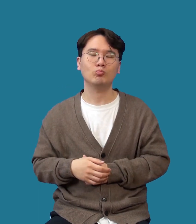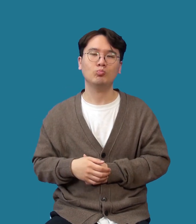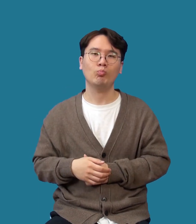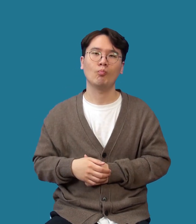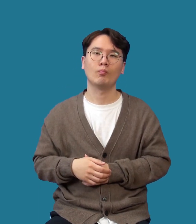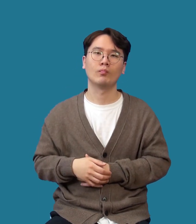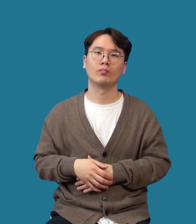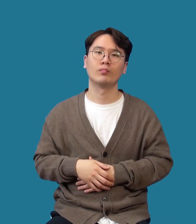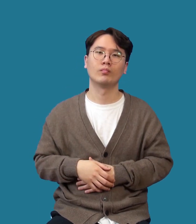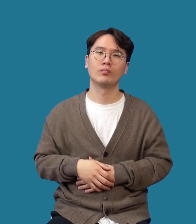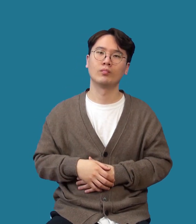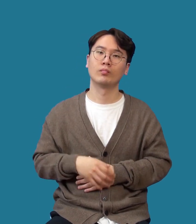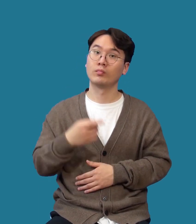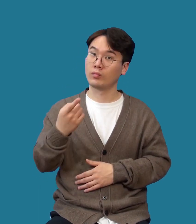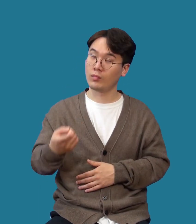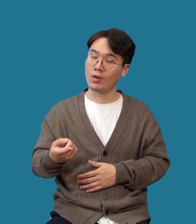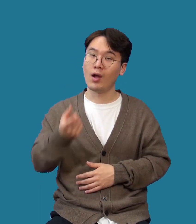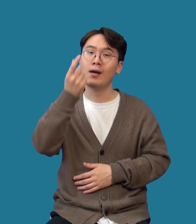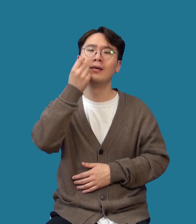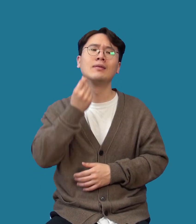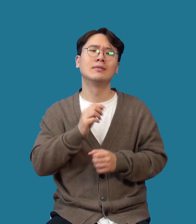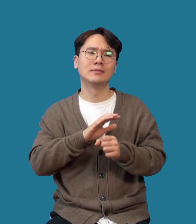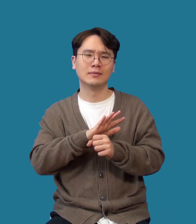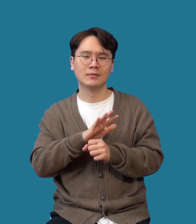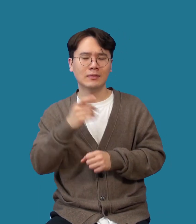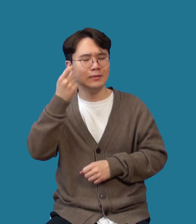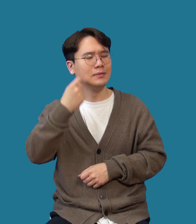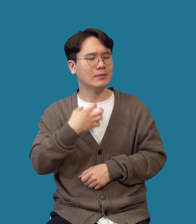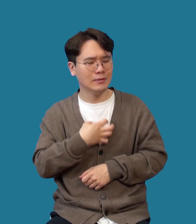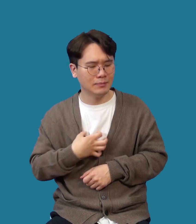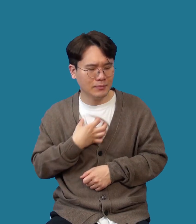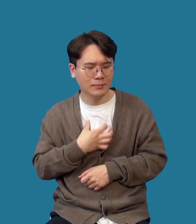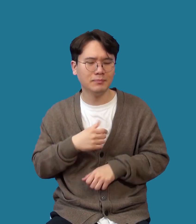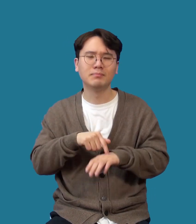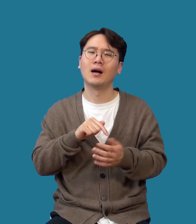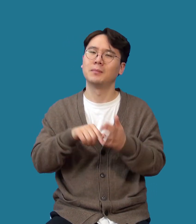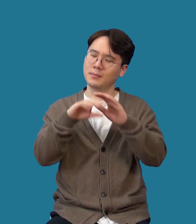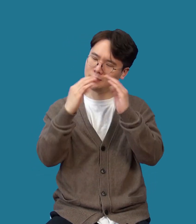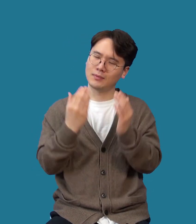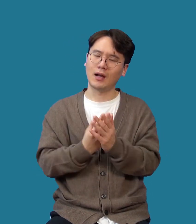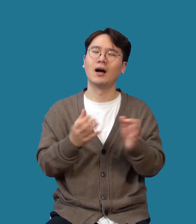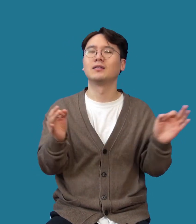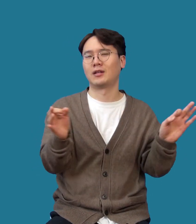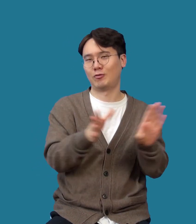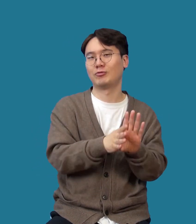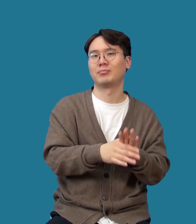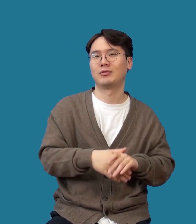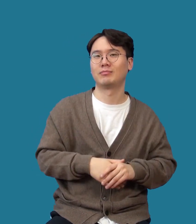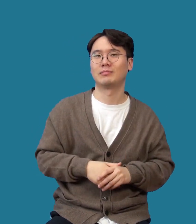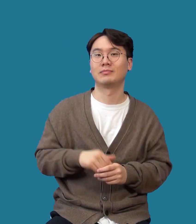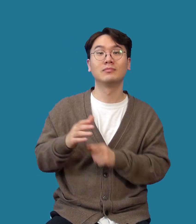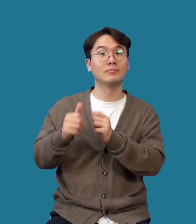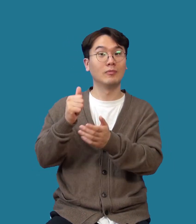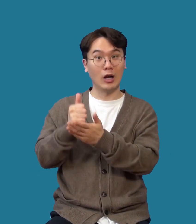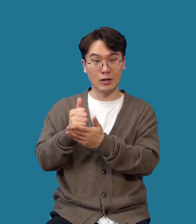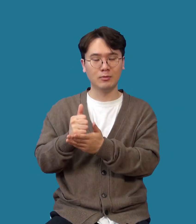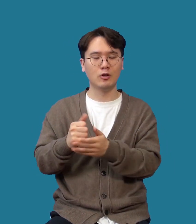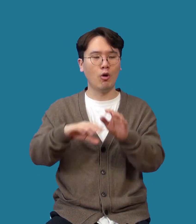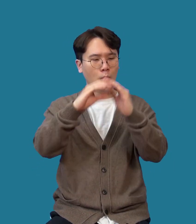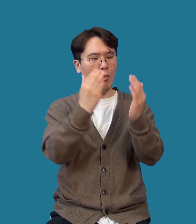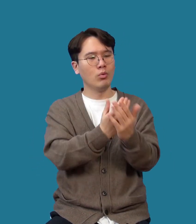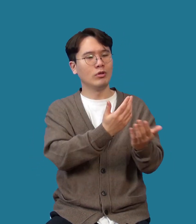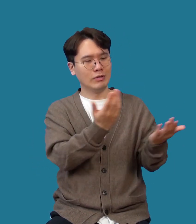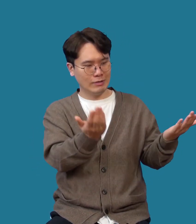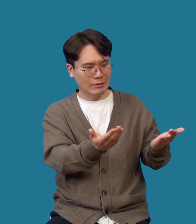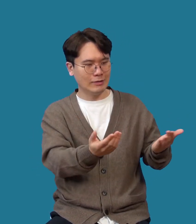그러고 나니까 슬프고 답답하던 마음이 다 사라져 버렸습니다. 하나님은 모든 것이 합력하여 선을